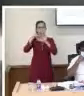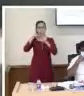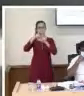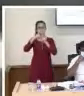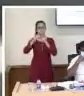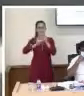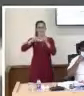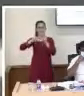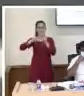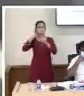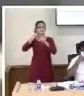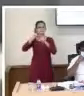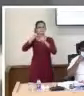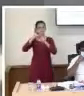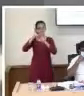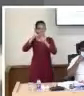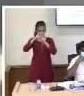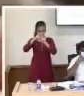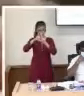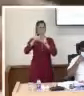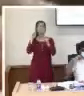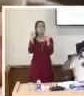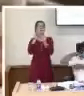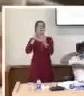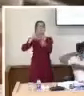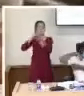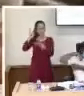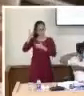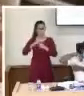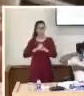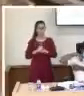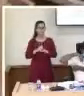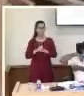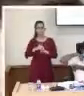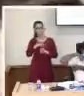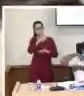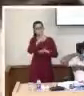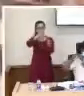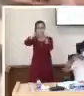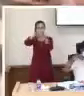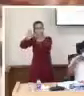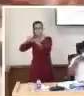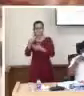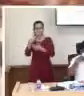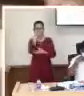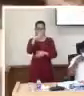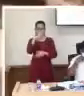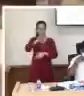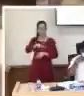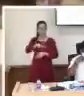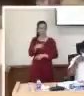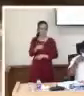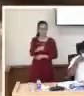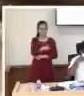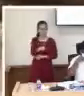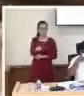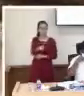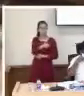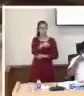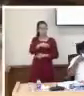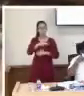दिव्यांगजन सशक्तिकरण संस्थान देहरादून हर क्षेत्र में दृष्टि दिव्यांगजनों को प्रतिनिधित्व दिलाने के लिए प्रतिबद्ध